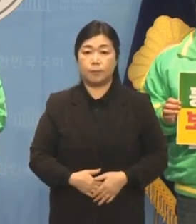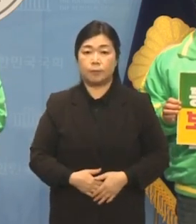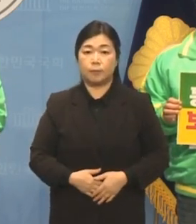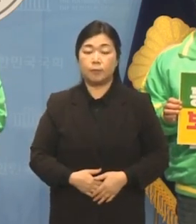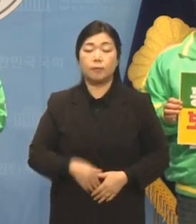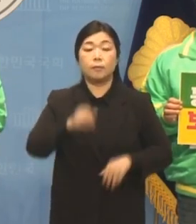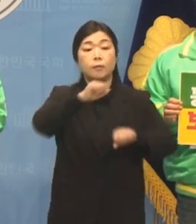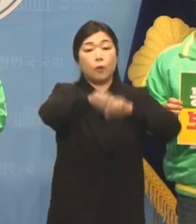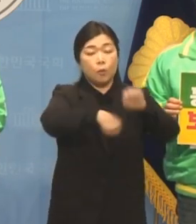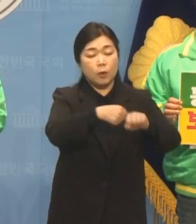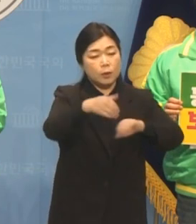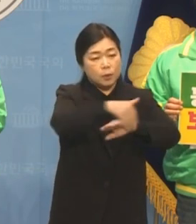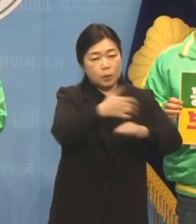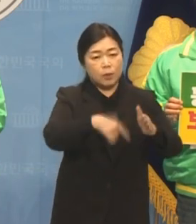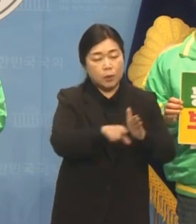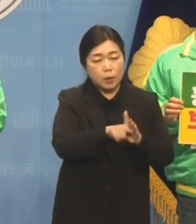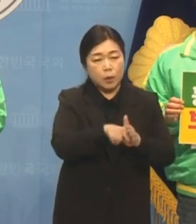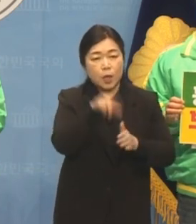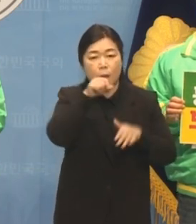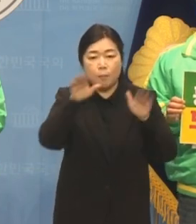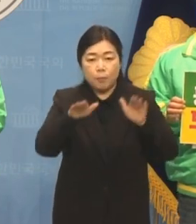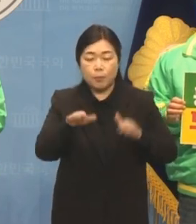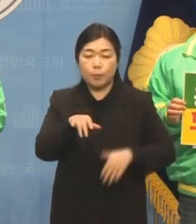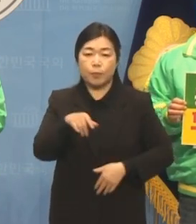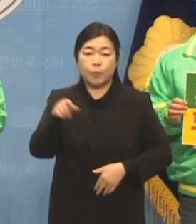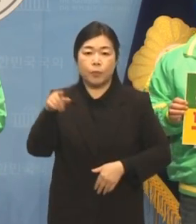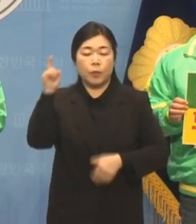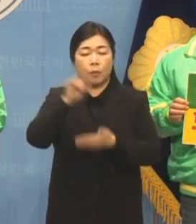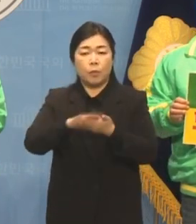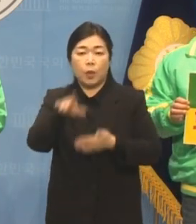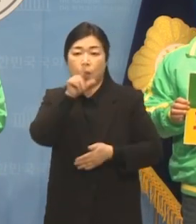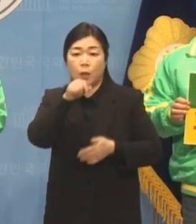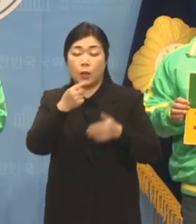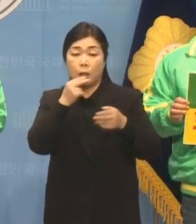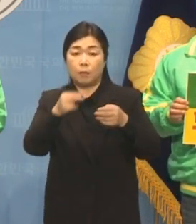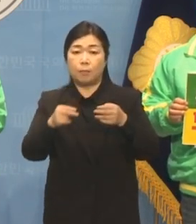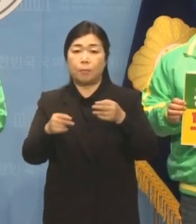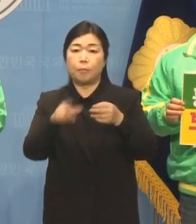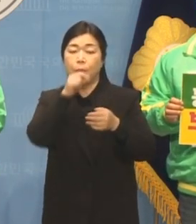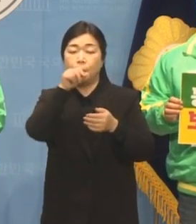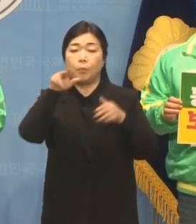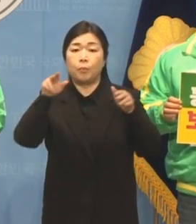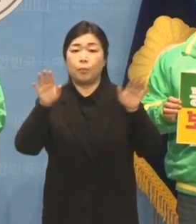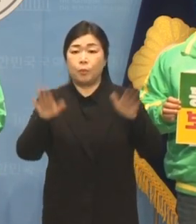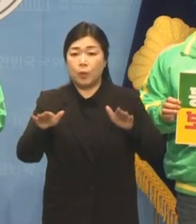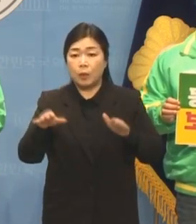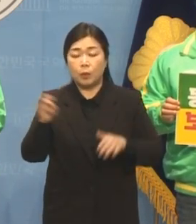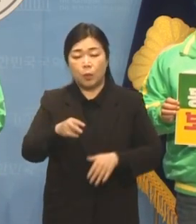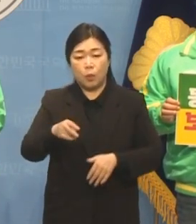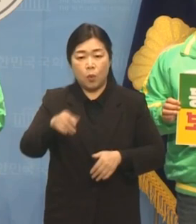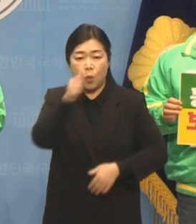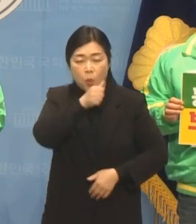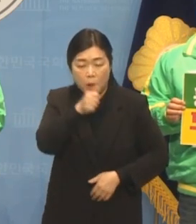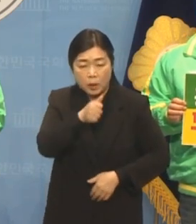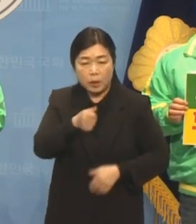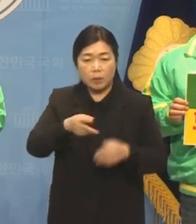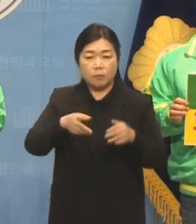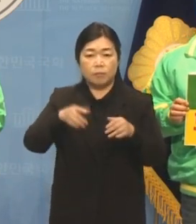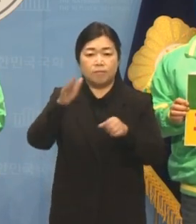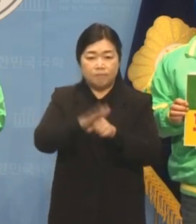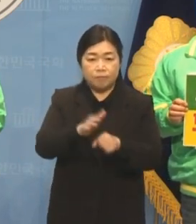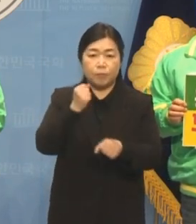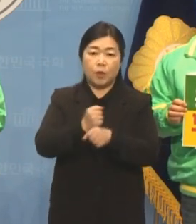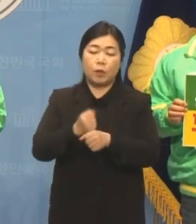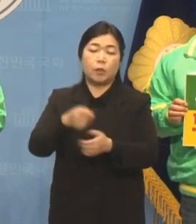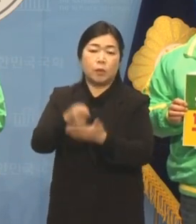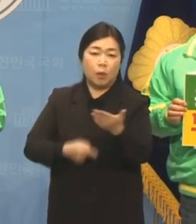위한 시작으로 비둘기에 대한 불임모의 급여, 길고양이 중성화 지원 사업과 휴식처 설치 등을